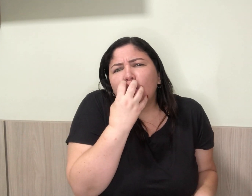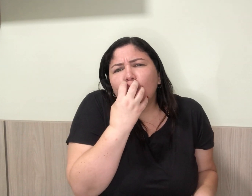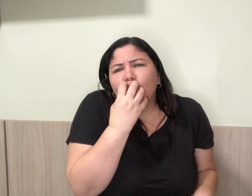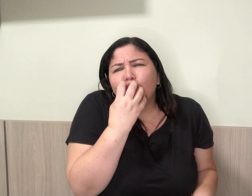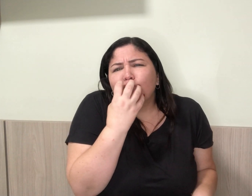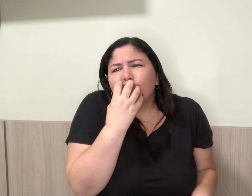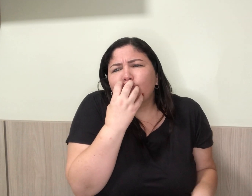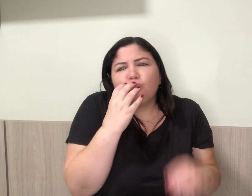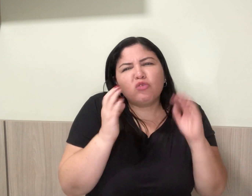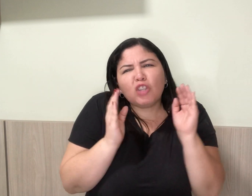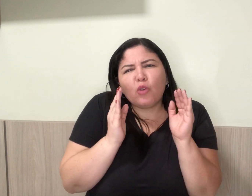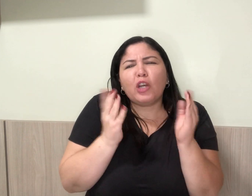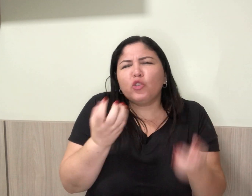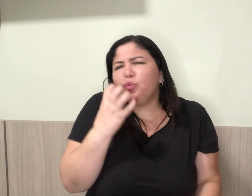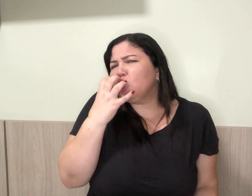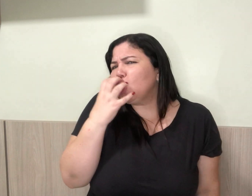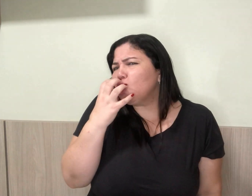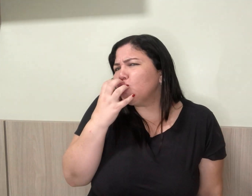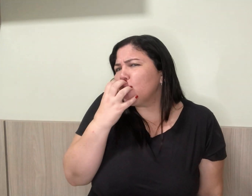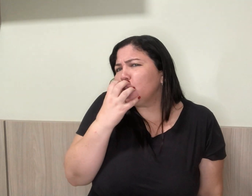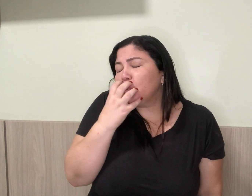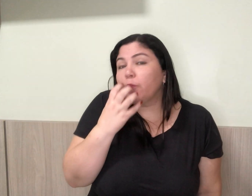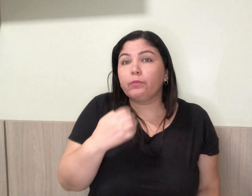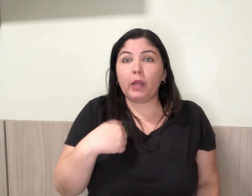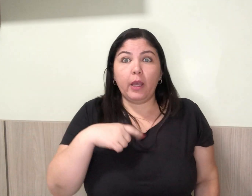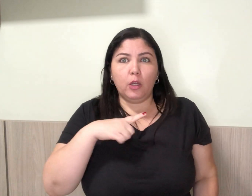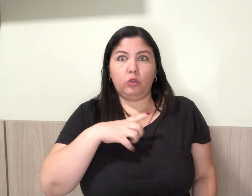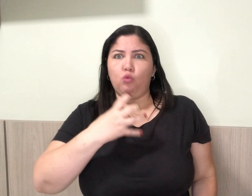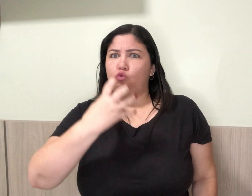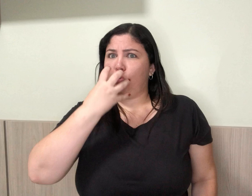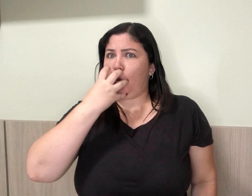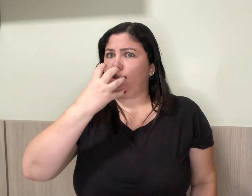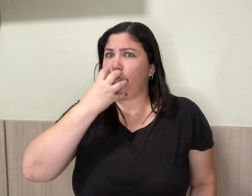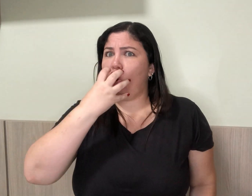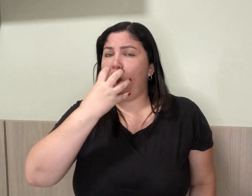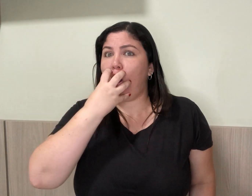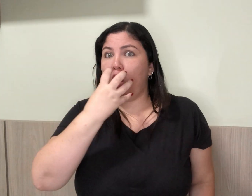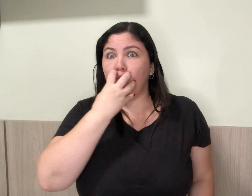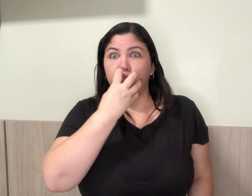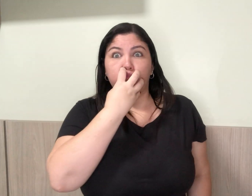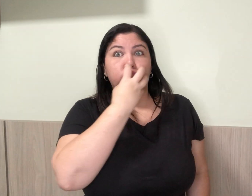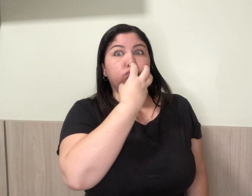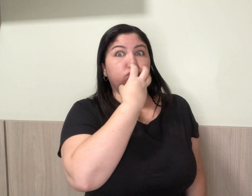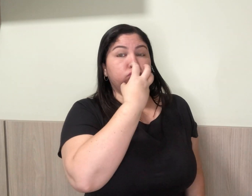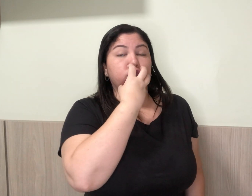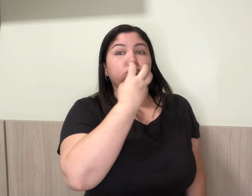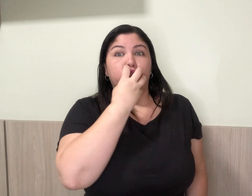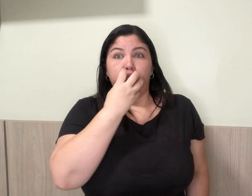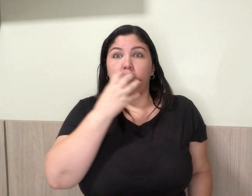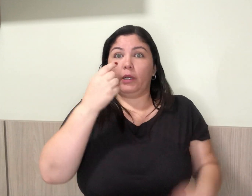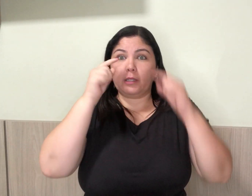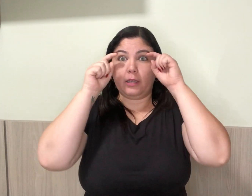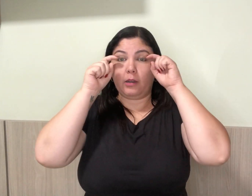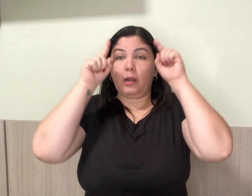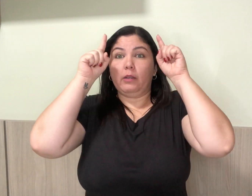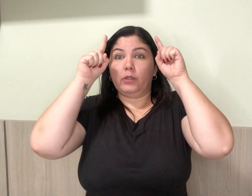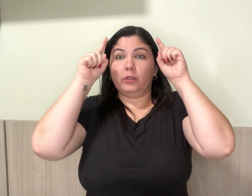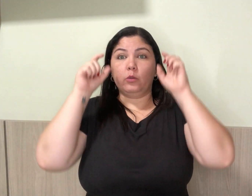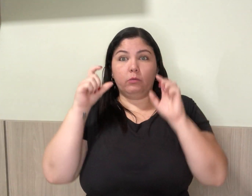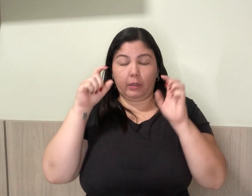cachorrinho. É um cachorro pequenininho, cachorrinho. Eu tenho um cachorrão. Aqui, levanta, dá